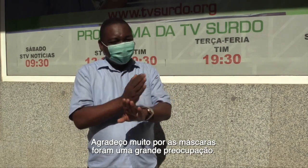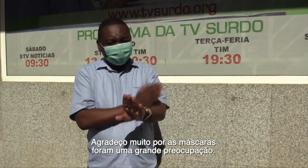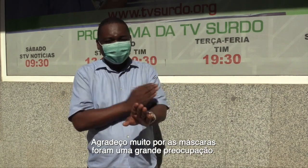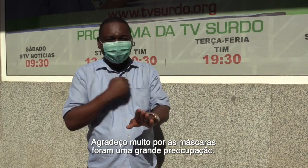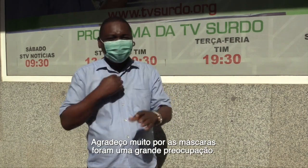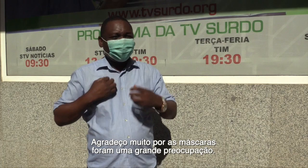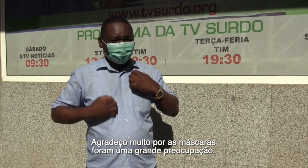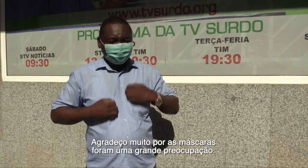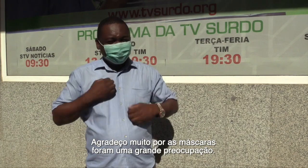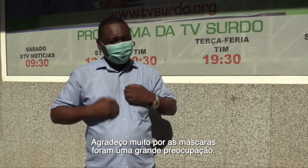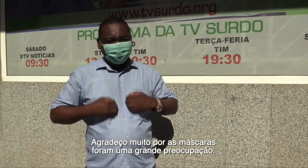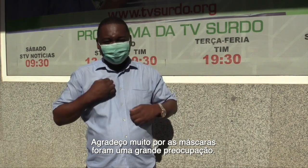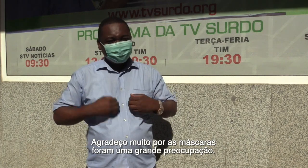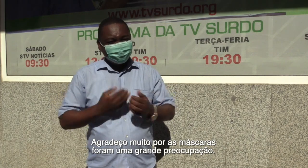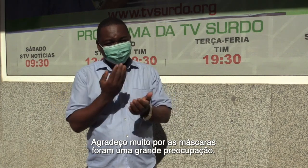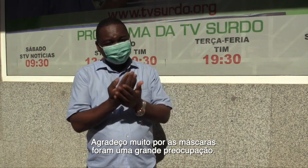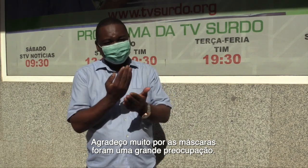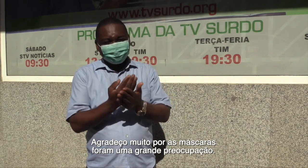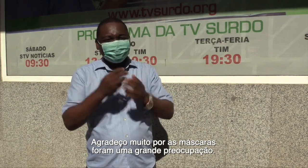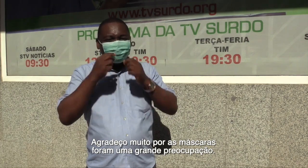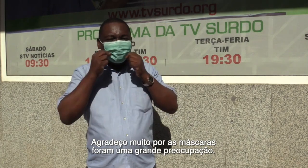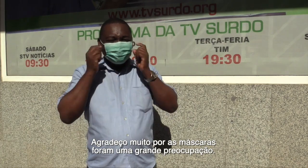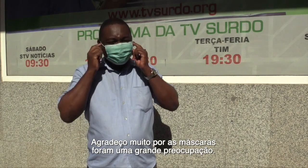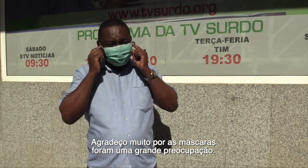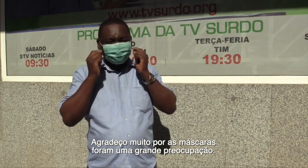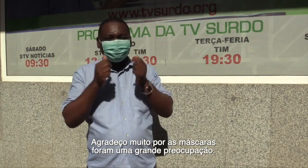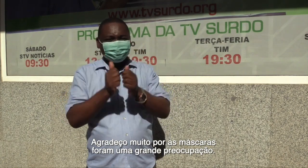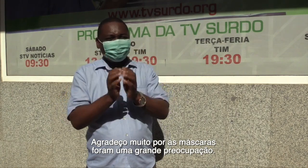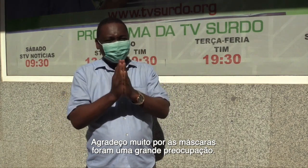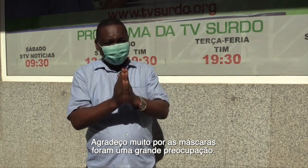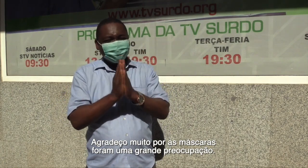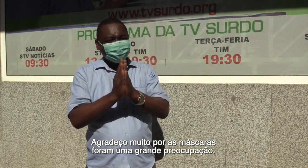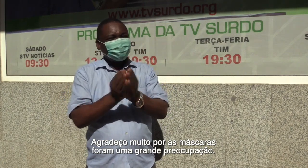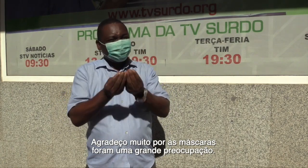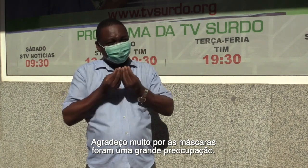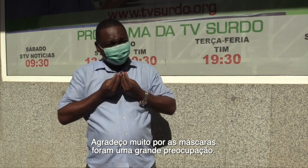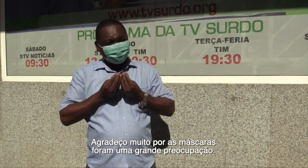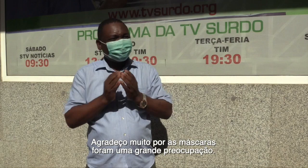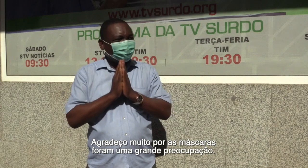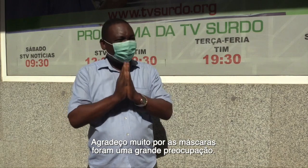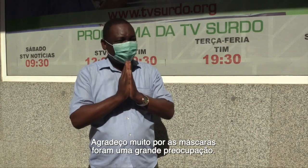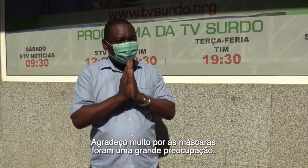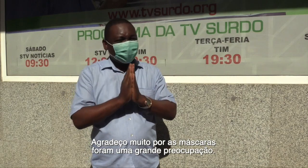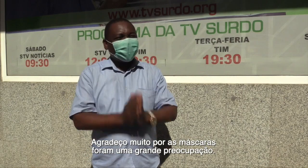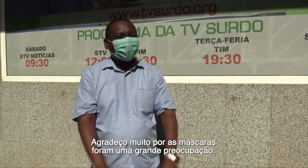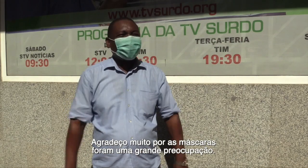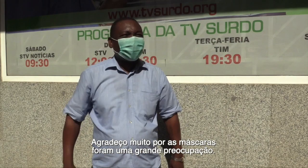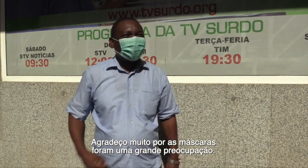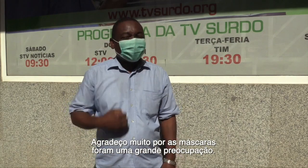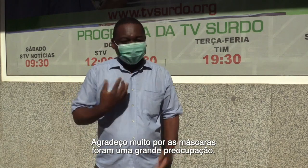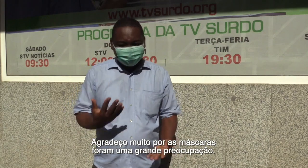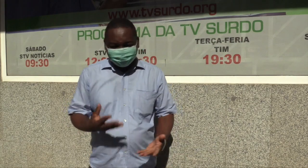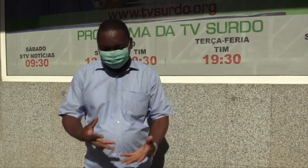muito. Mas antes, esta foi uma grande preocupação em termos de máscara, mas agradecer